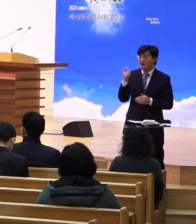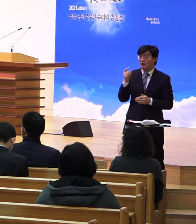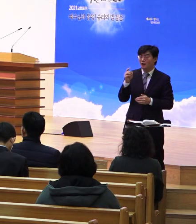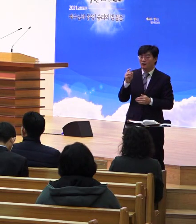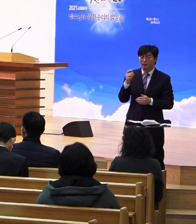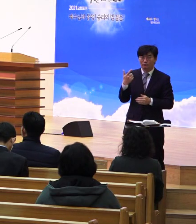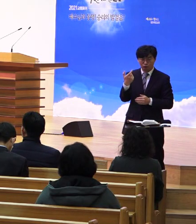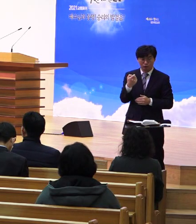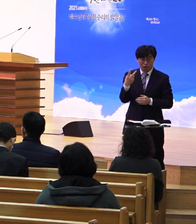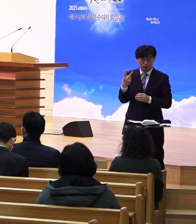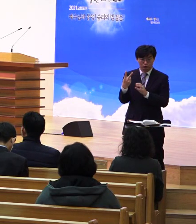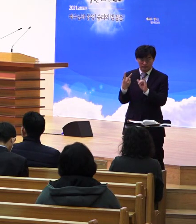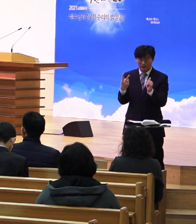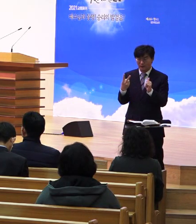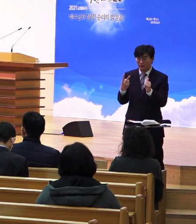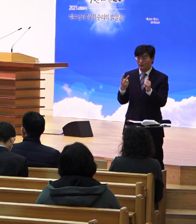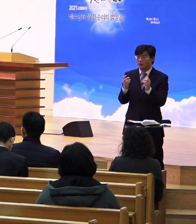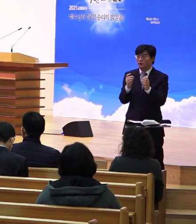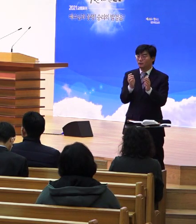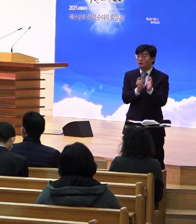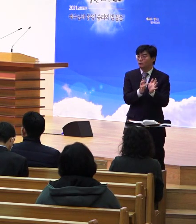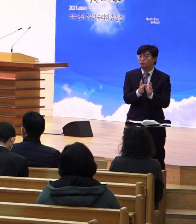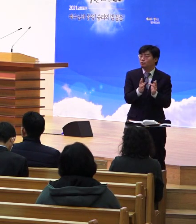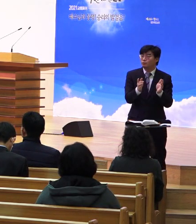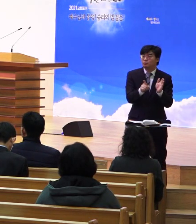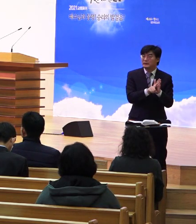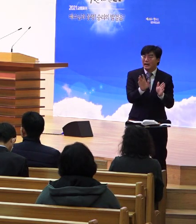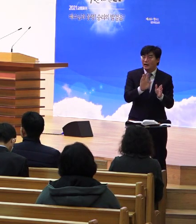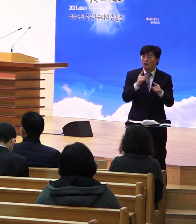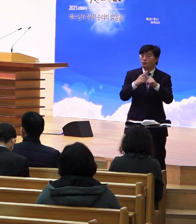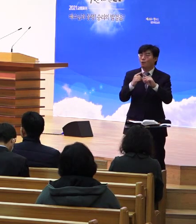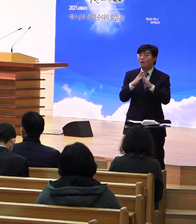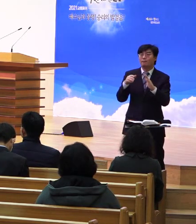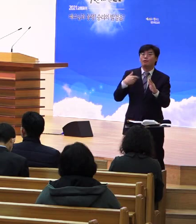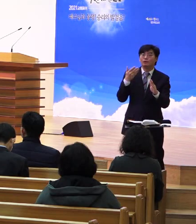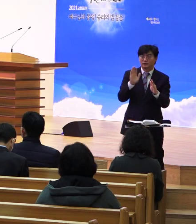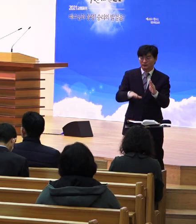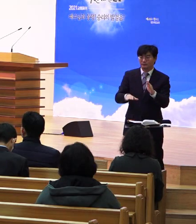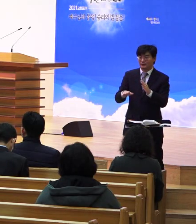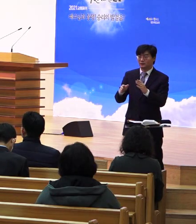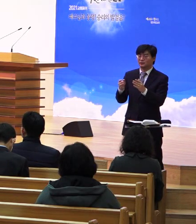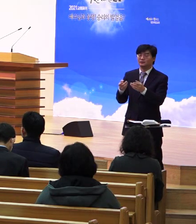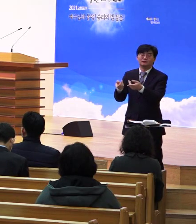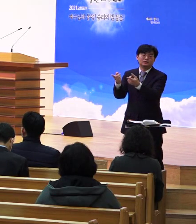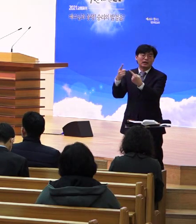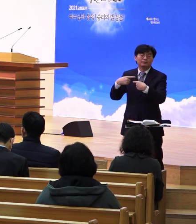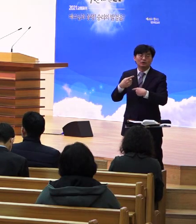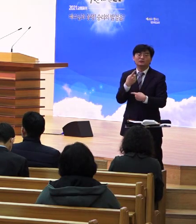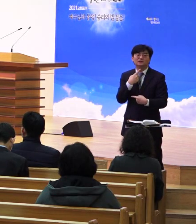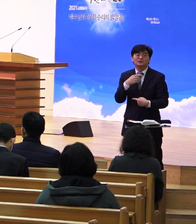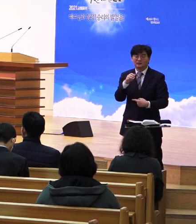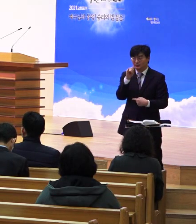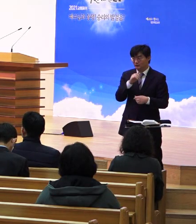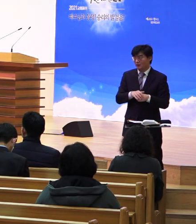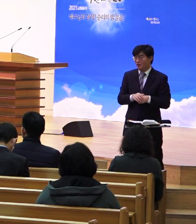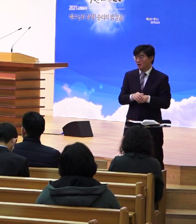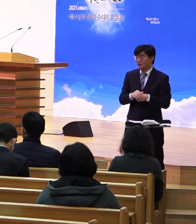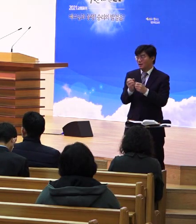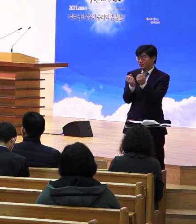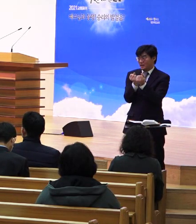유튜브로 오셨고요. 그때는 중독 세미나였는데요. 20명이 예수님을 영접했습니다. 그날 저희는 세미나만 한 게